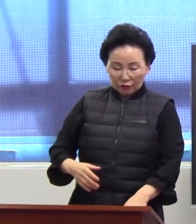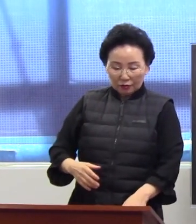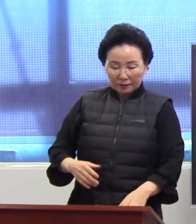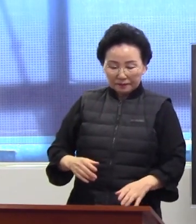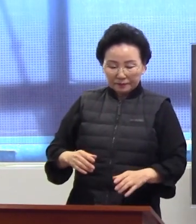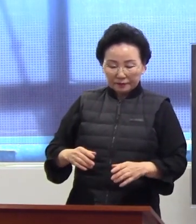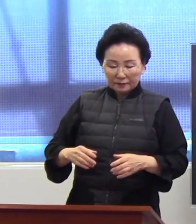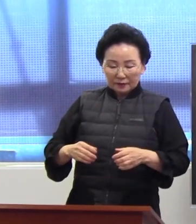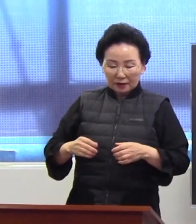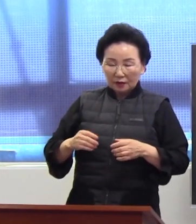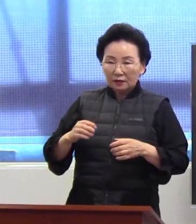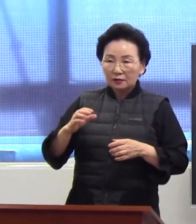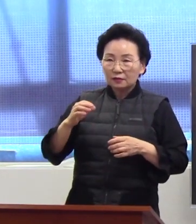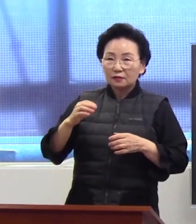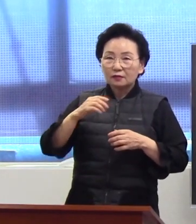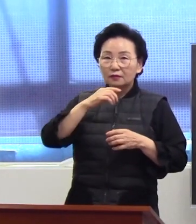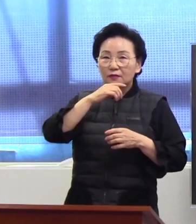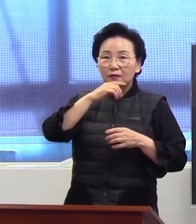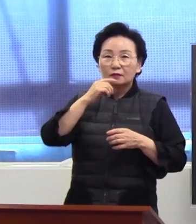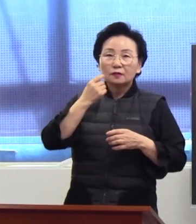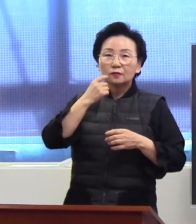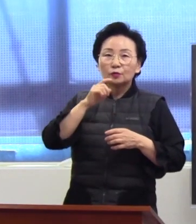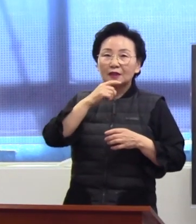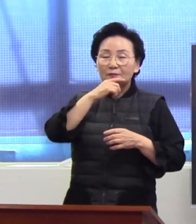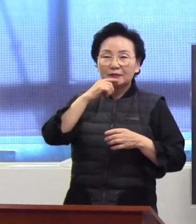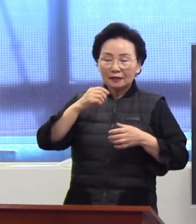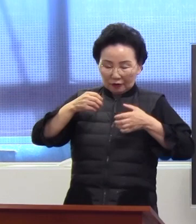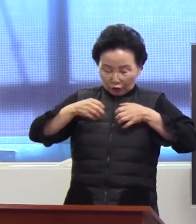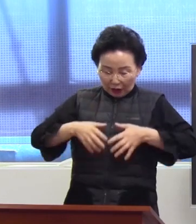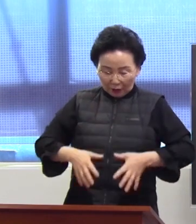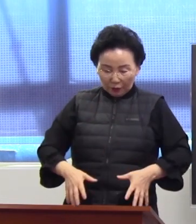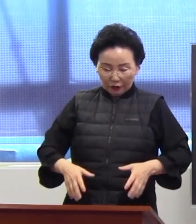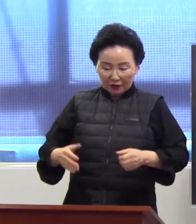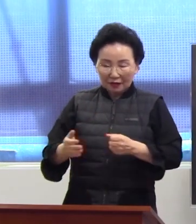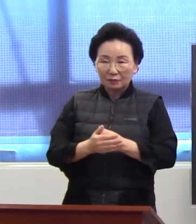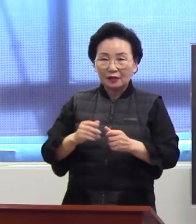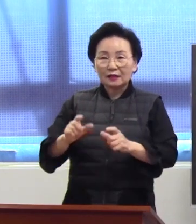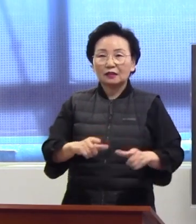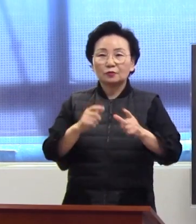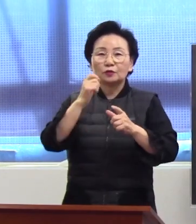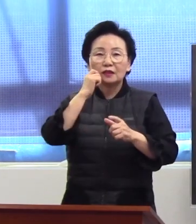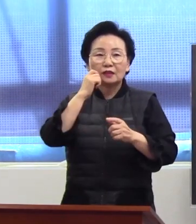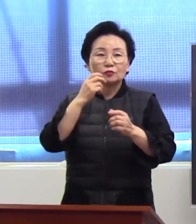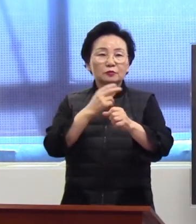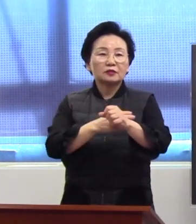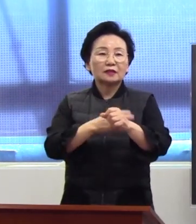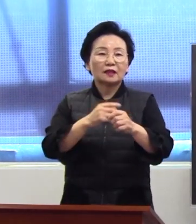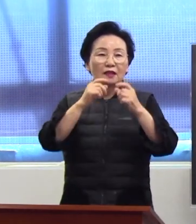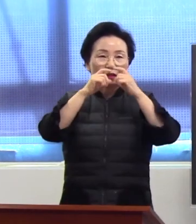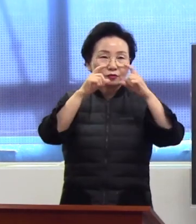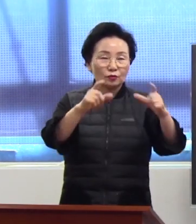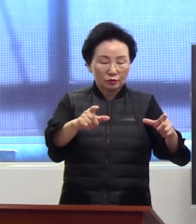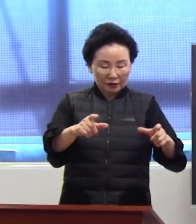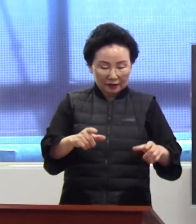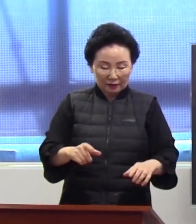그래가지고 그 노란 피가 쫙 퍼졌기 때문에 살지 못한다고 의사가 선고를